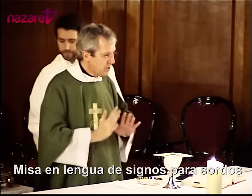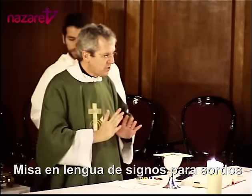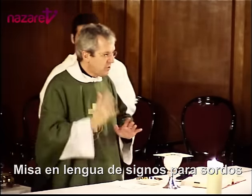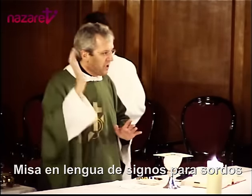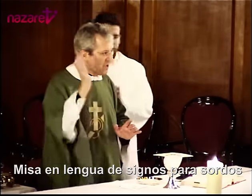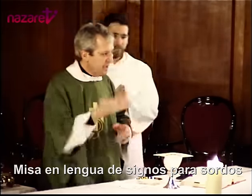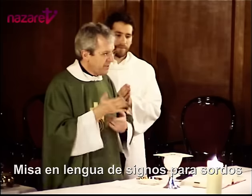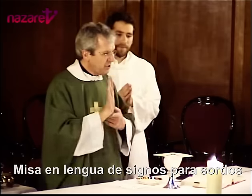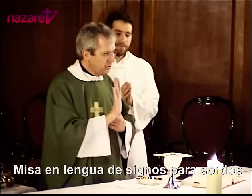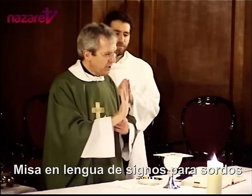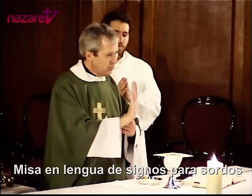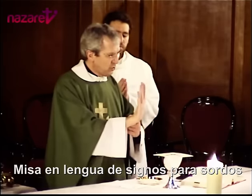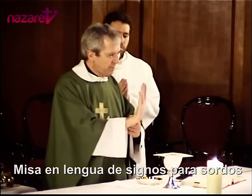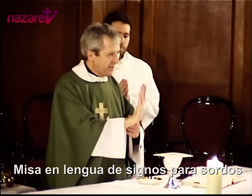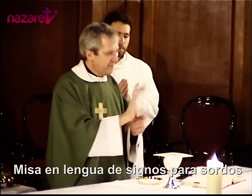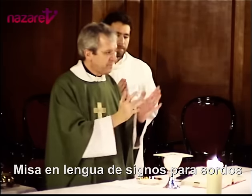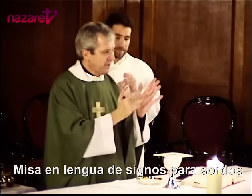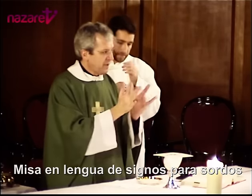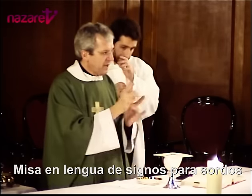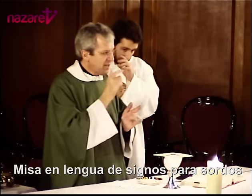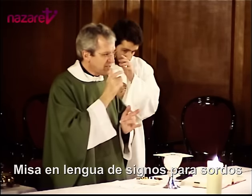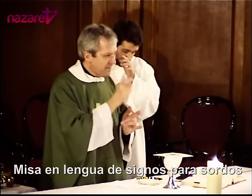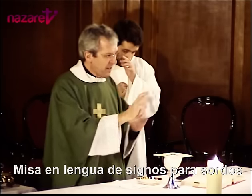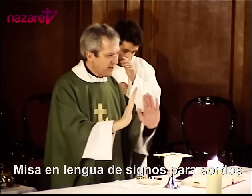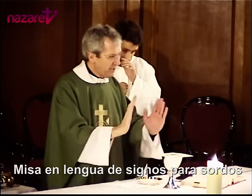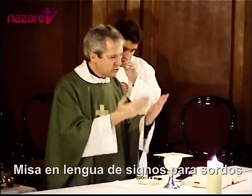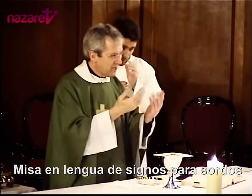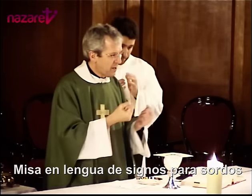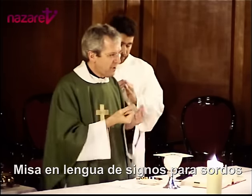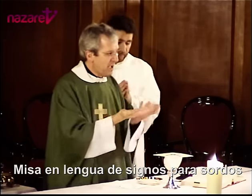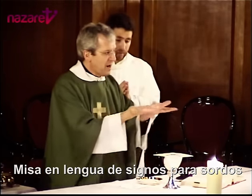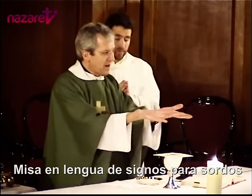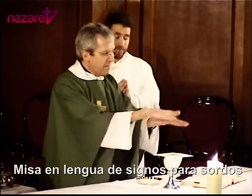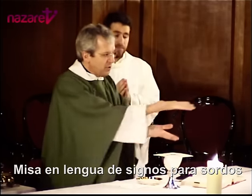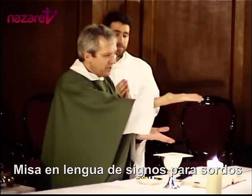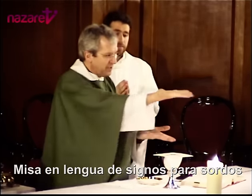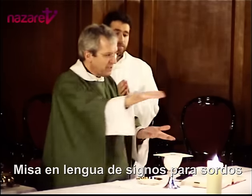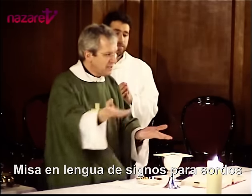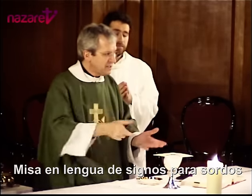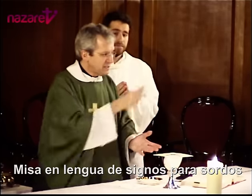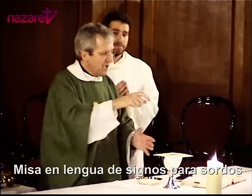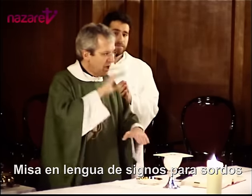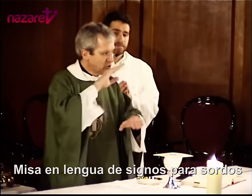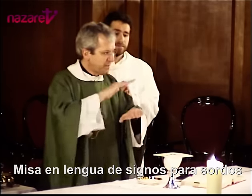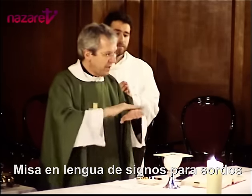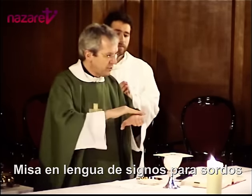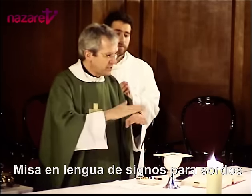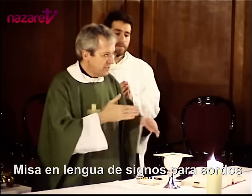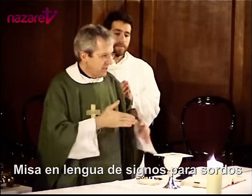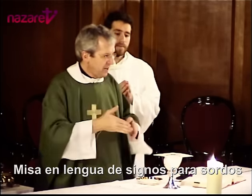tu Hijo, que ha venido en tu nombre. Él es la palabra que nos salva, la mano que tiendes a los pecadores, el